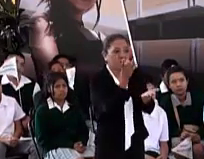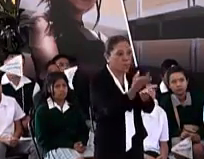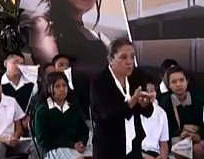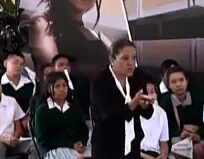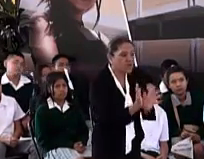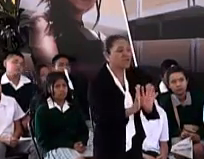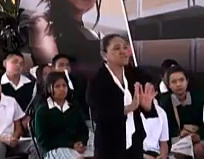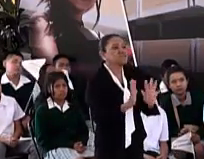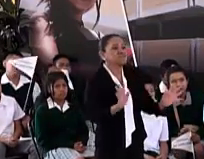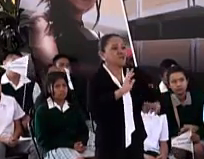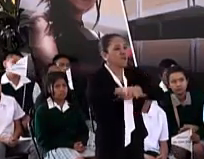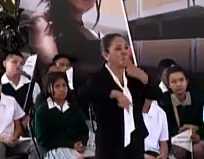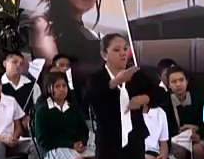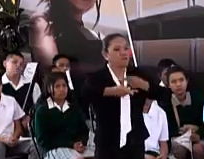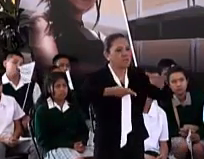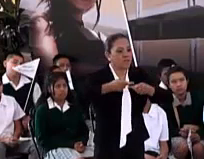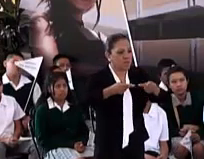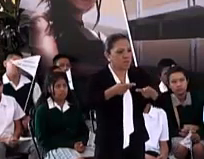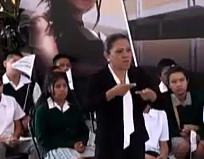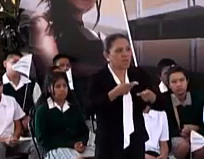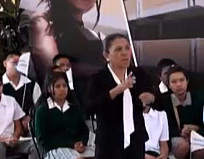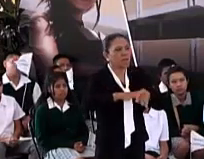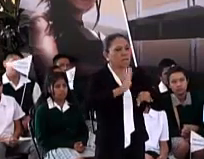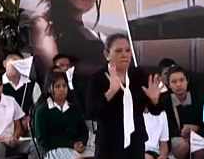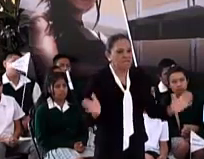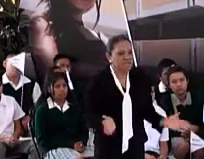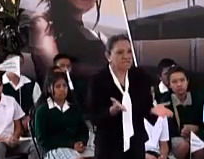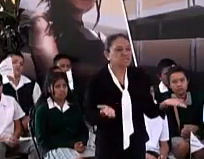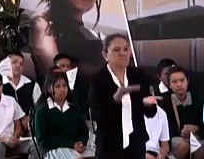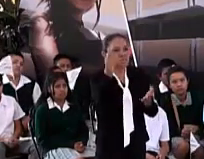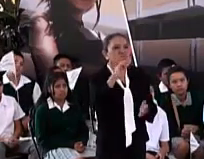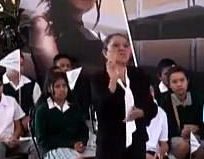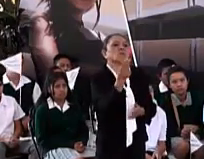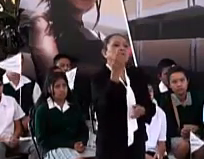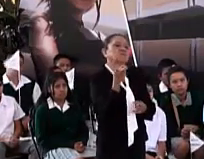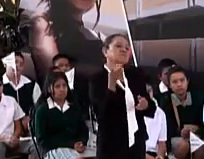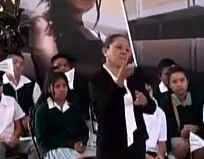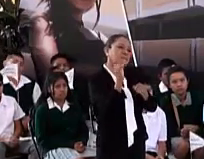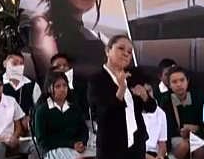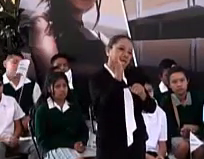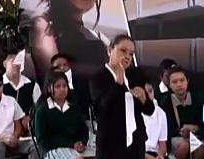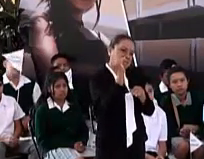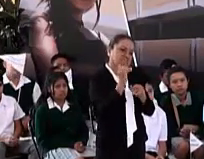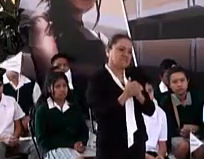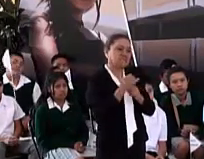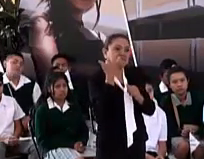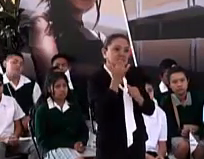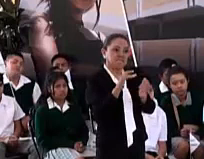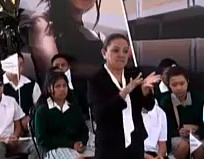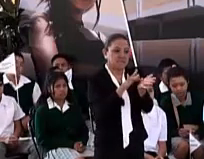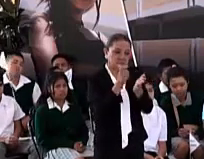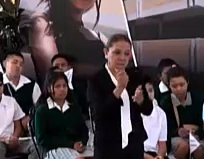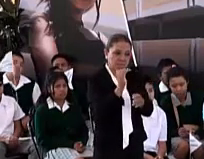Y ya vamos a preparar el estímulo para los que van a entrar a la universidad con un mayor apoyo. Y